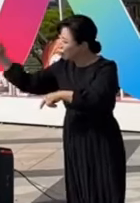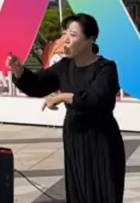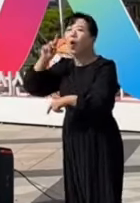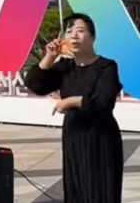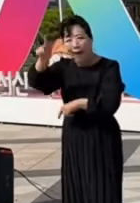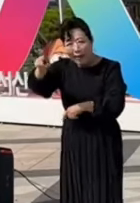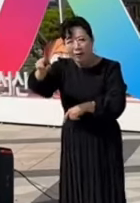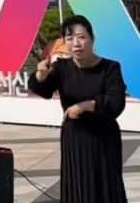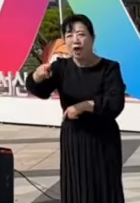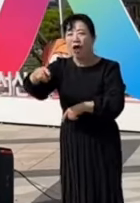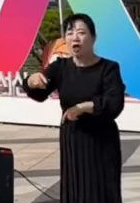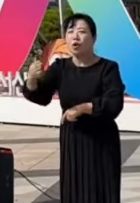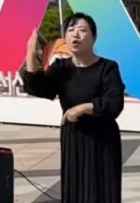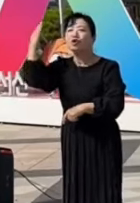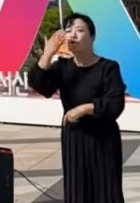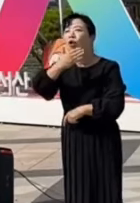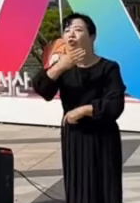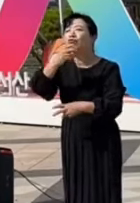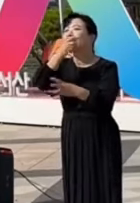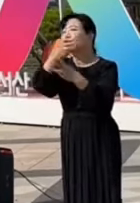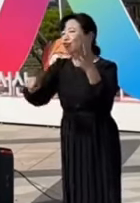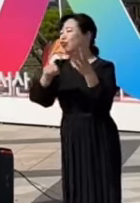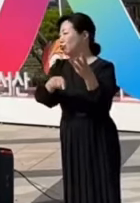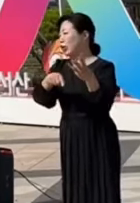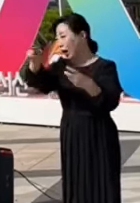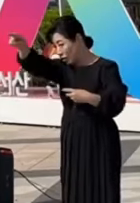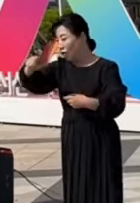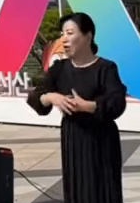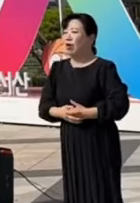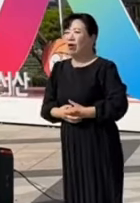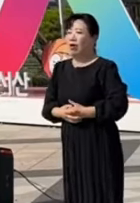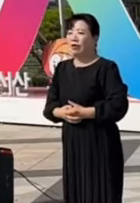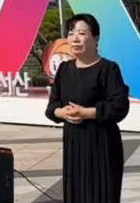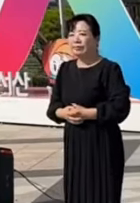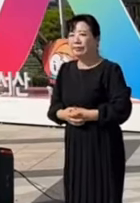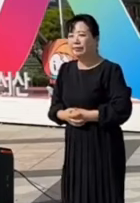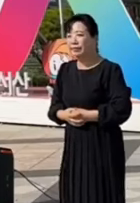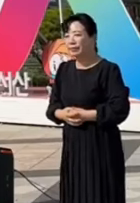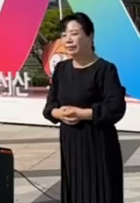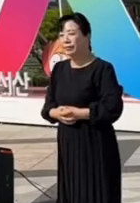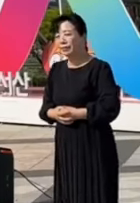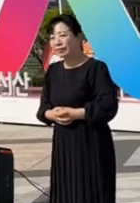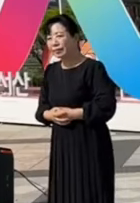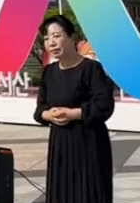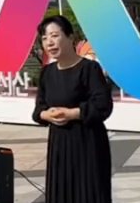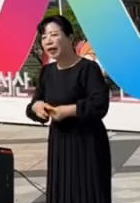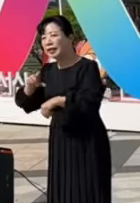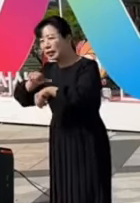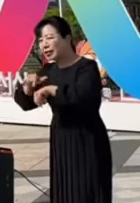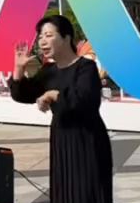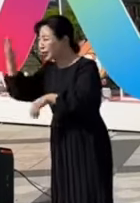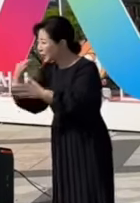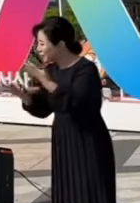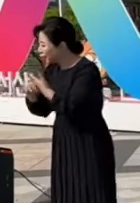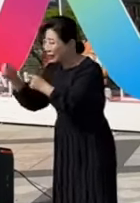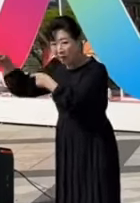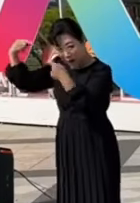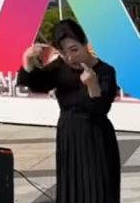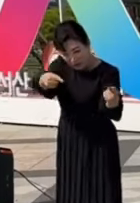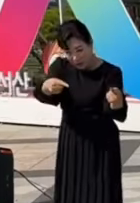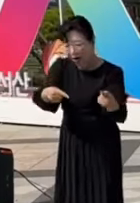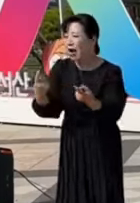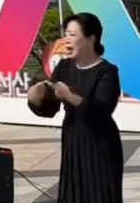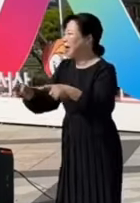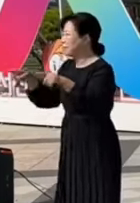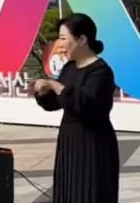내일은 청주로 옵니다. 청주 성안길. 청주 내일은 청주 성안길로 시간 되시면 오셔서